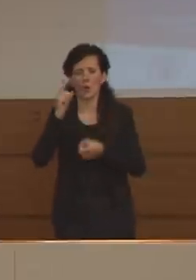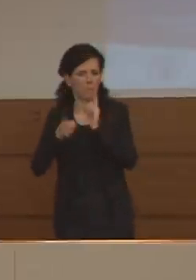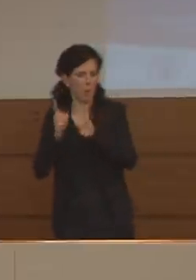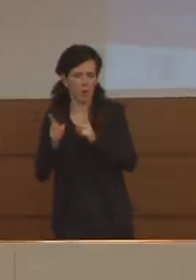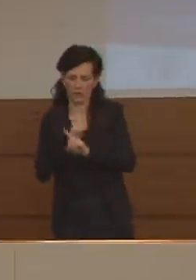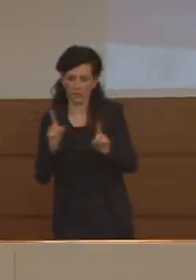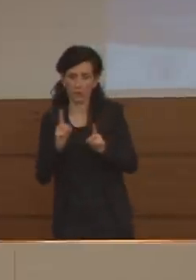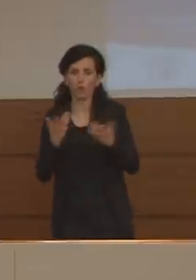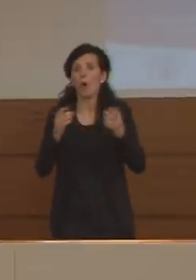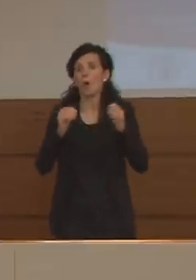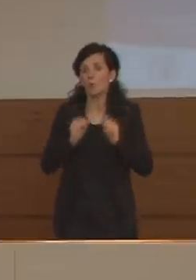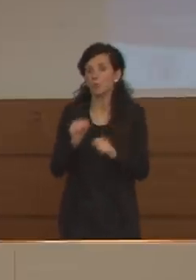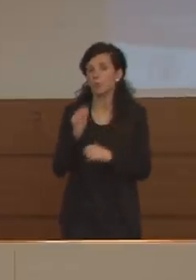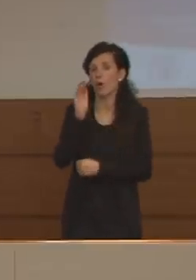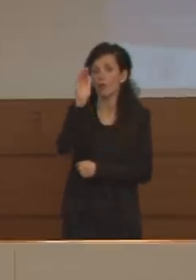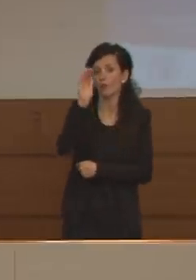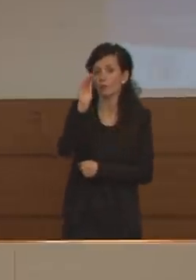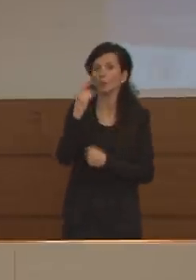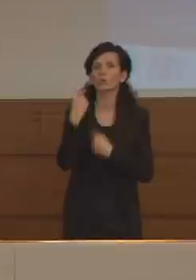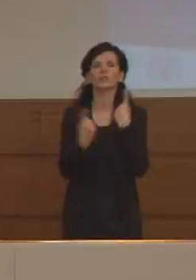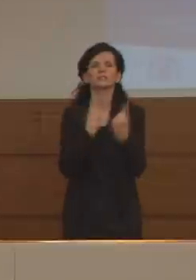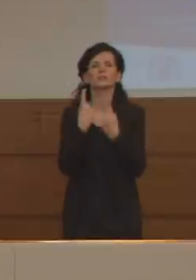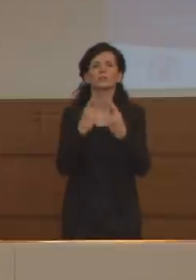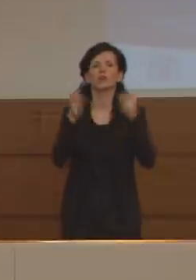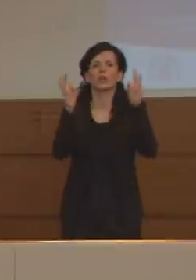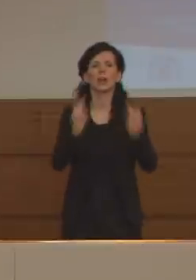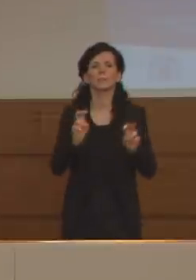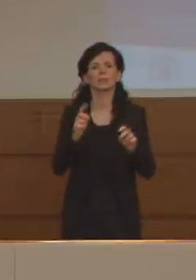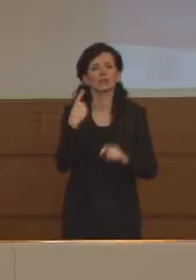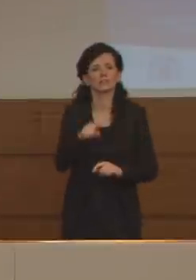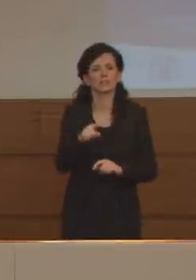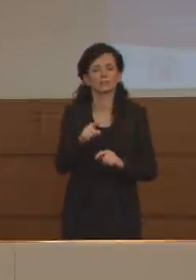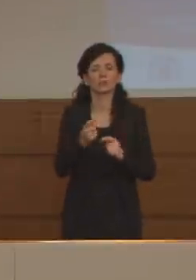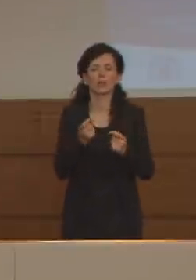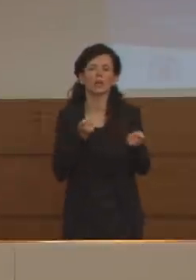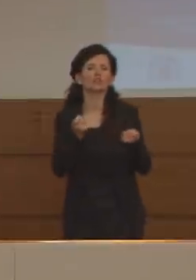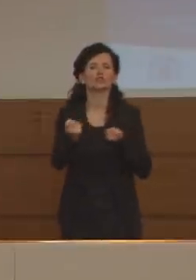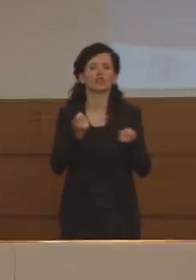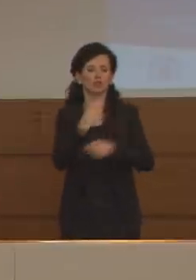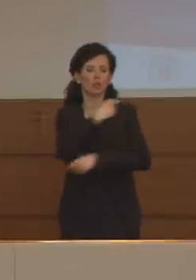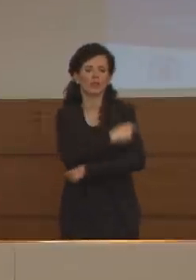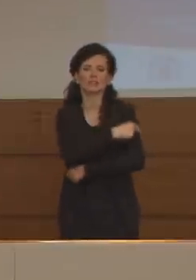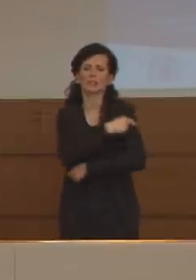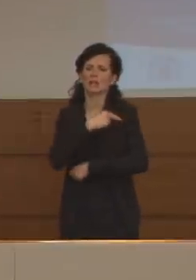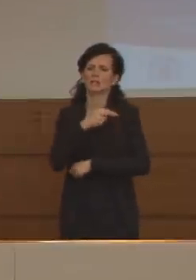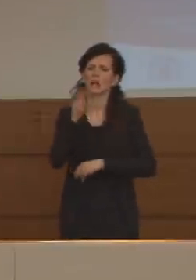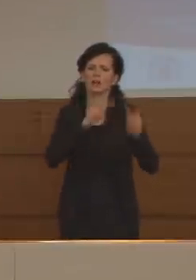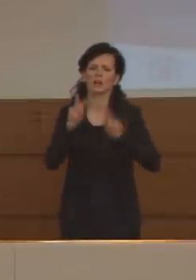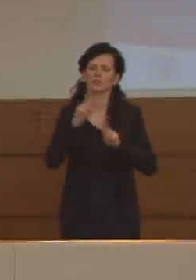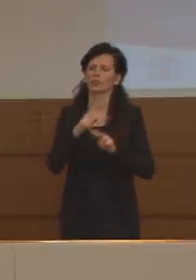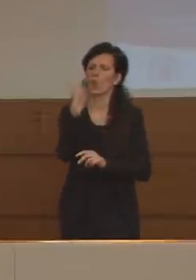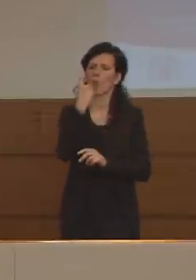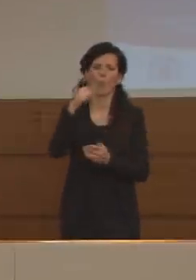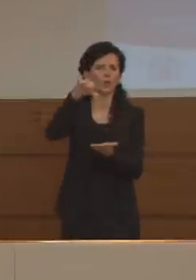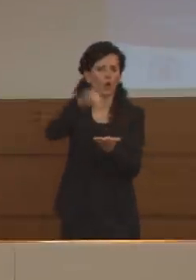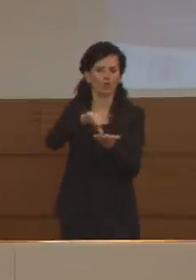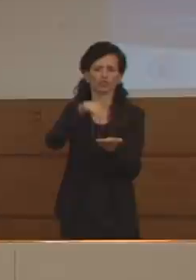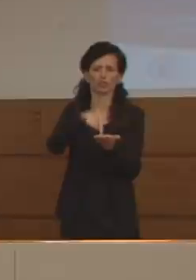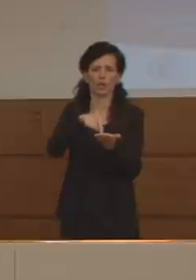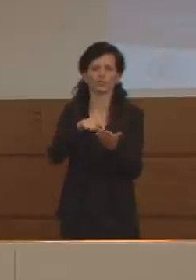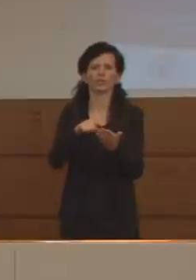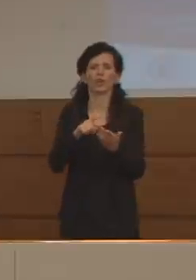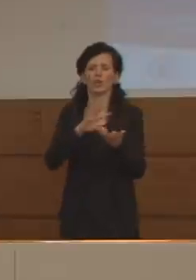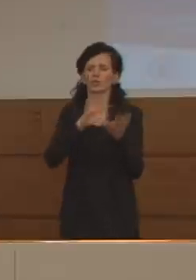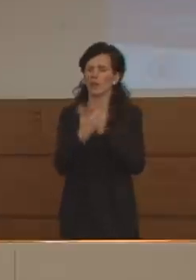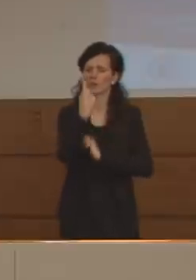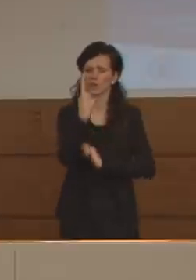gestione di queste di calamità del genere avere una sanità che abbia una gestione centralizzata e non regionale capisco che non rientra nelle sue pertinenze